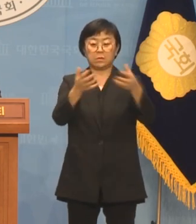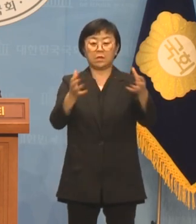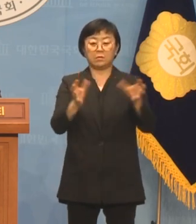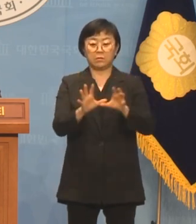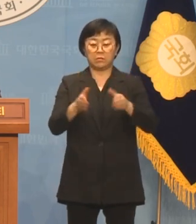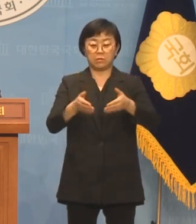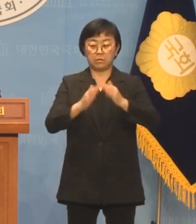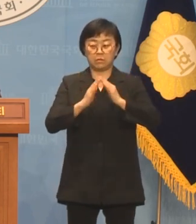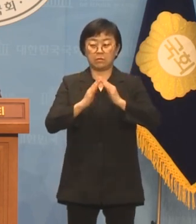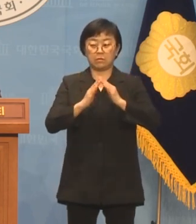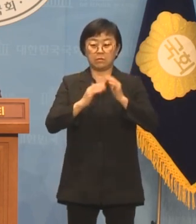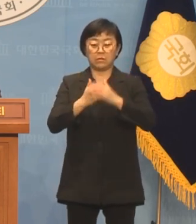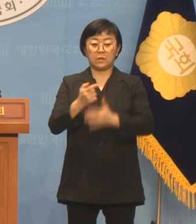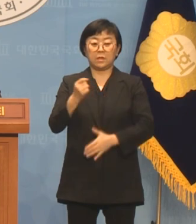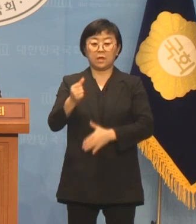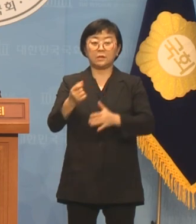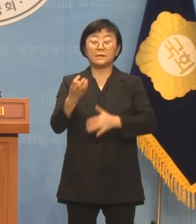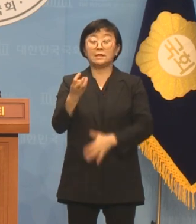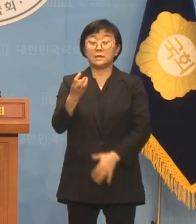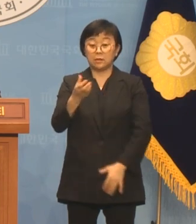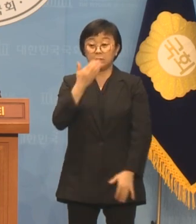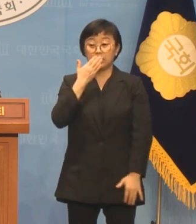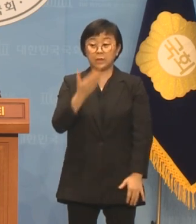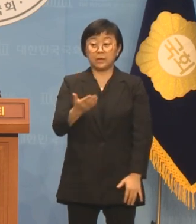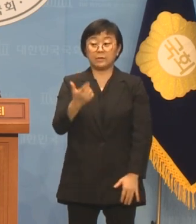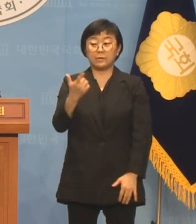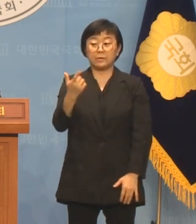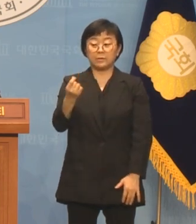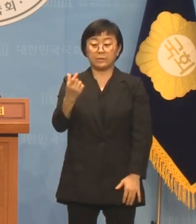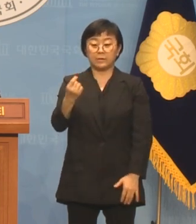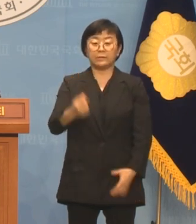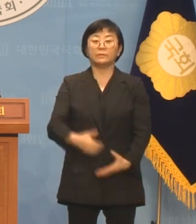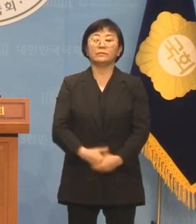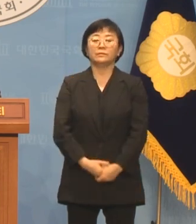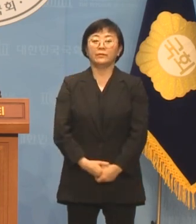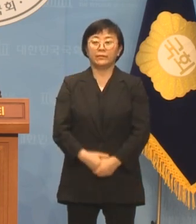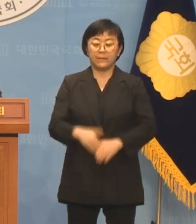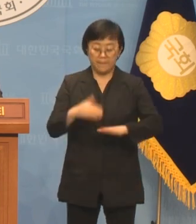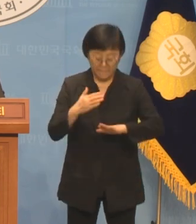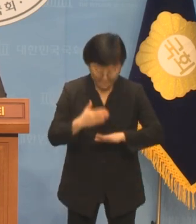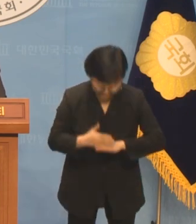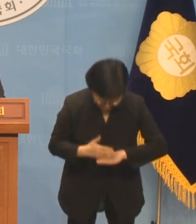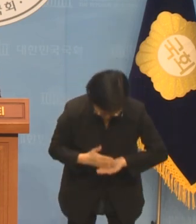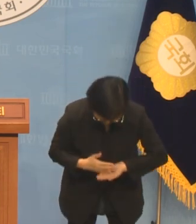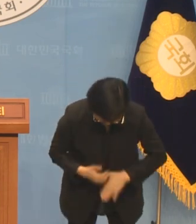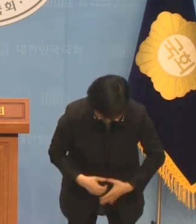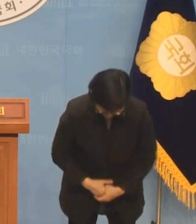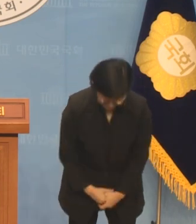탄생하는 작은 씨앗이 될 수 있기를 빌겠습니다. 감사합니다.